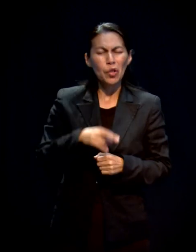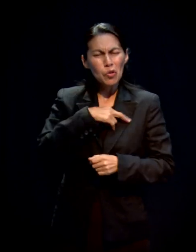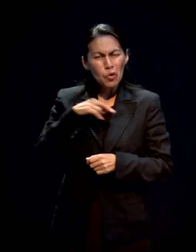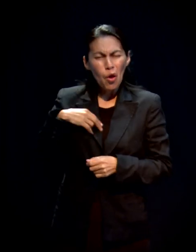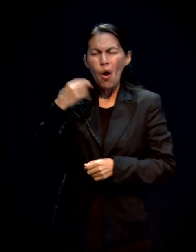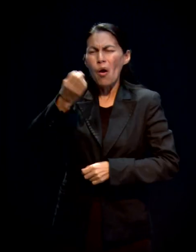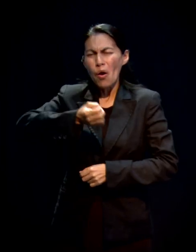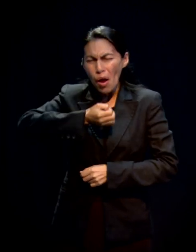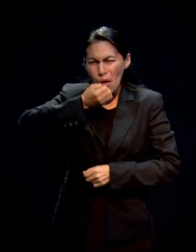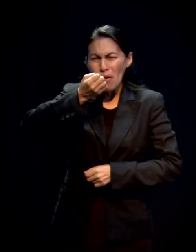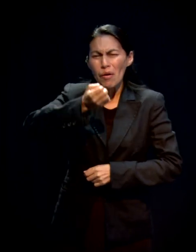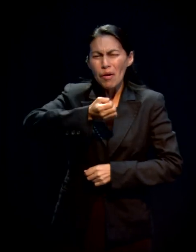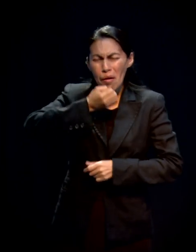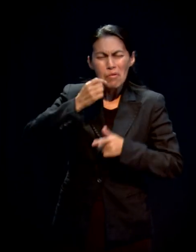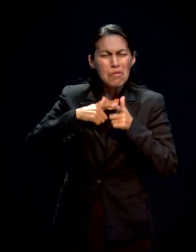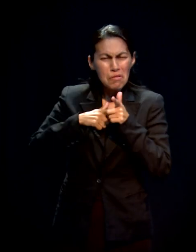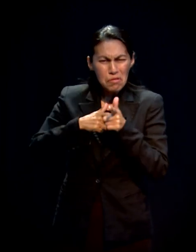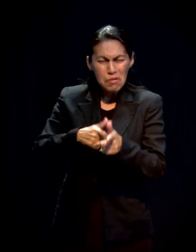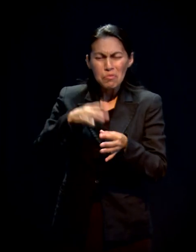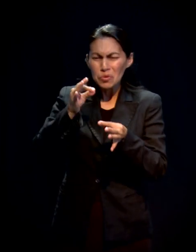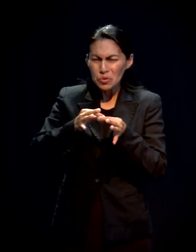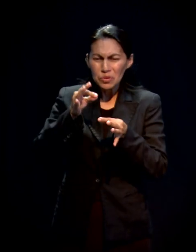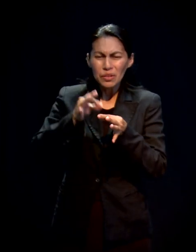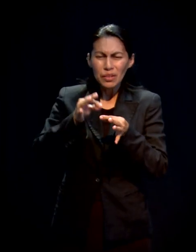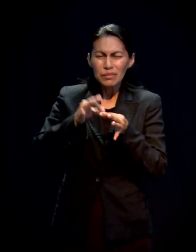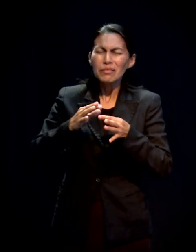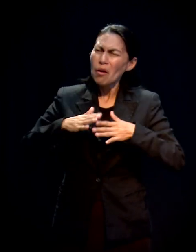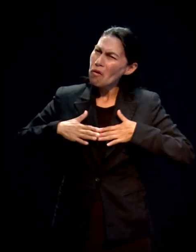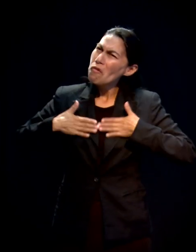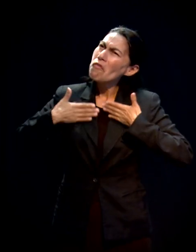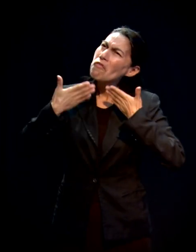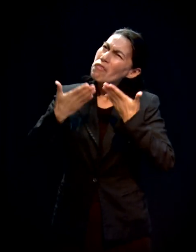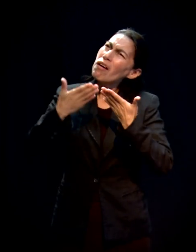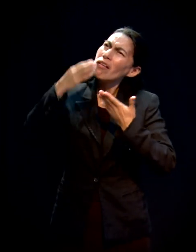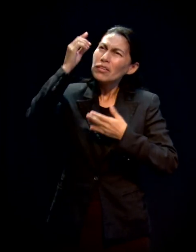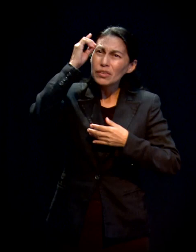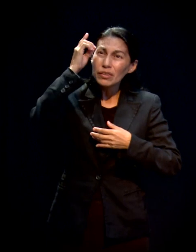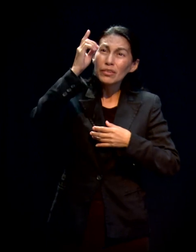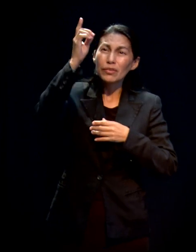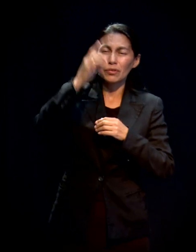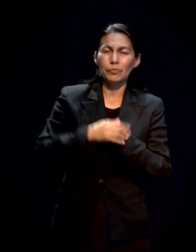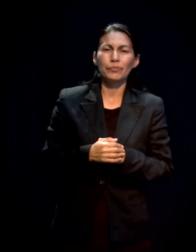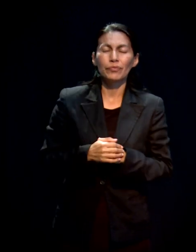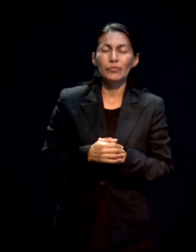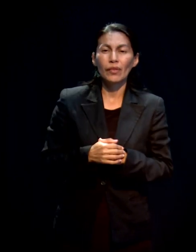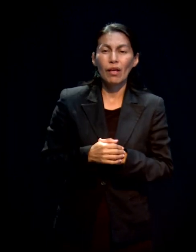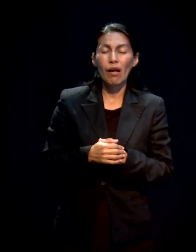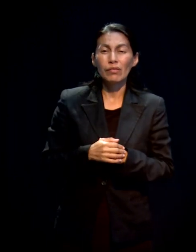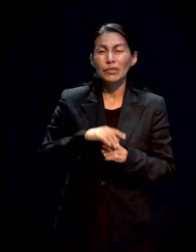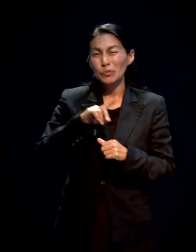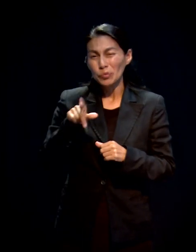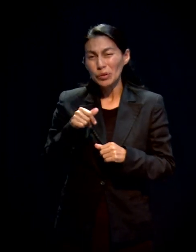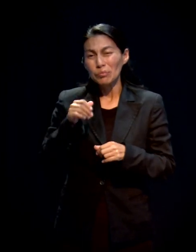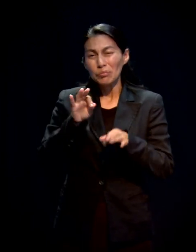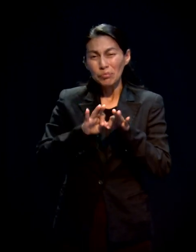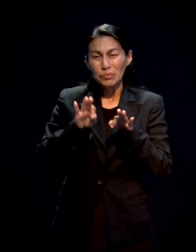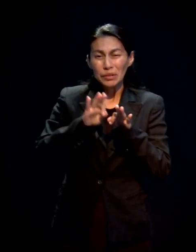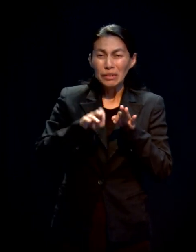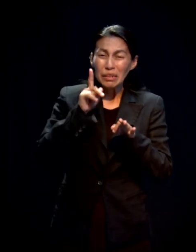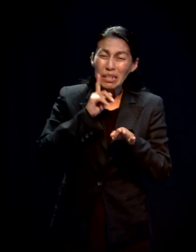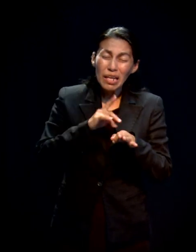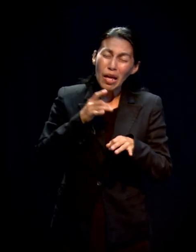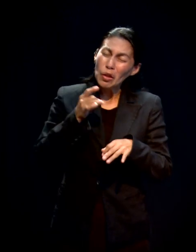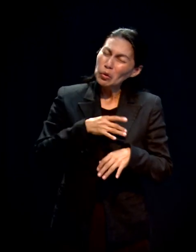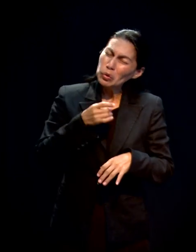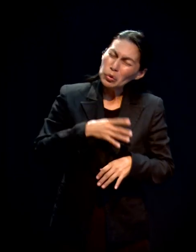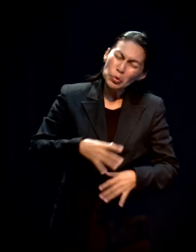desanima vamos y continuamos y entonces llegó el momento en de que pues mi tía ya no podía más con ese